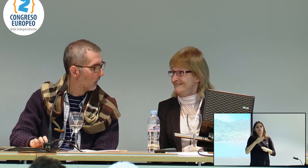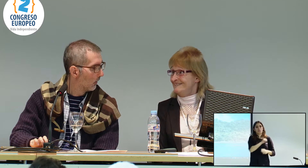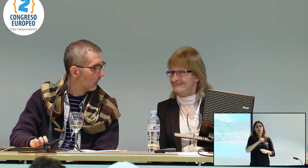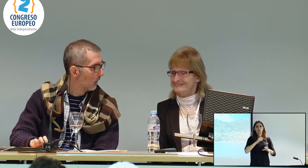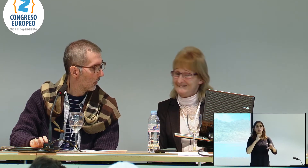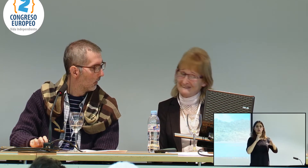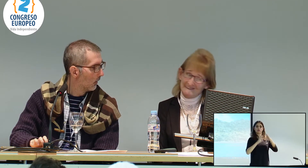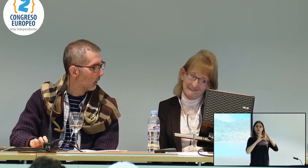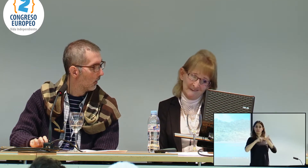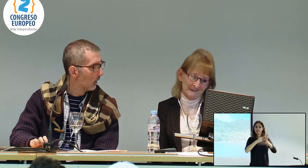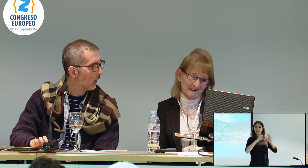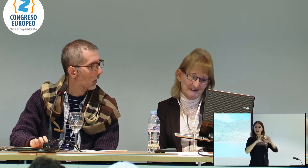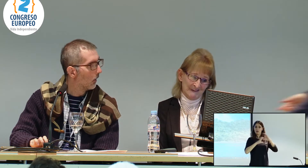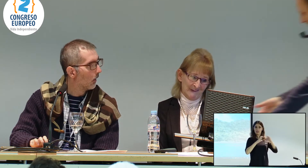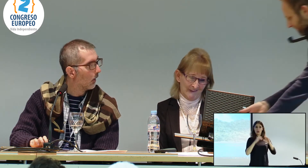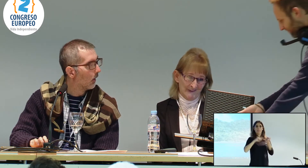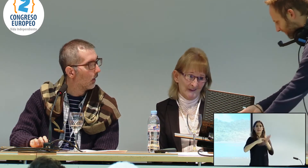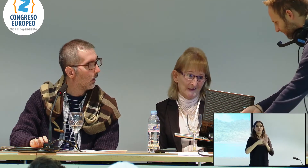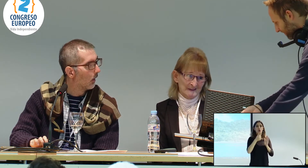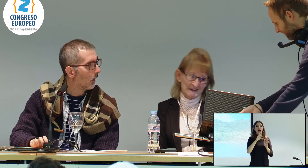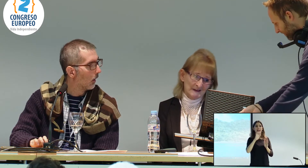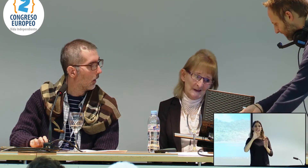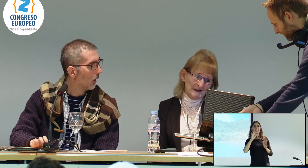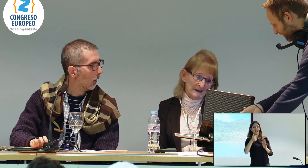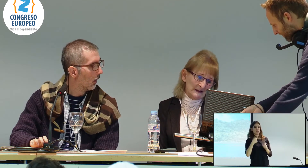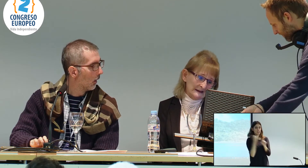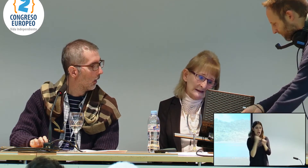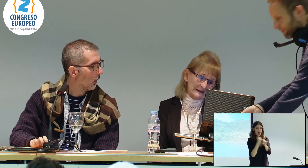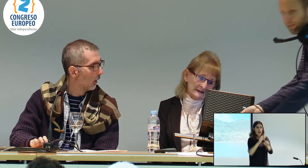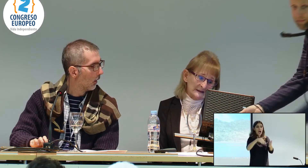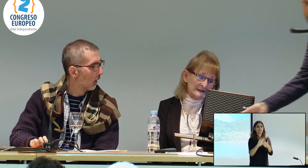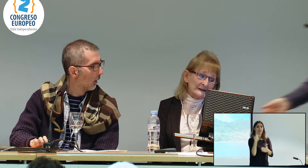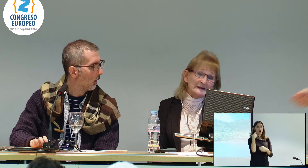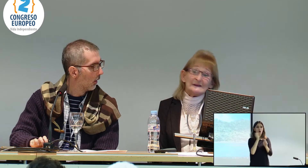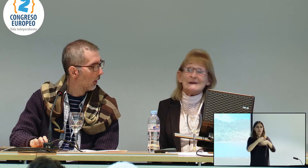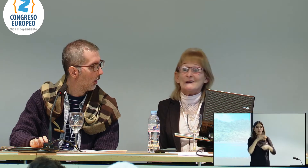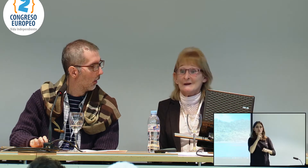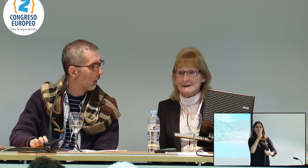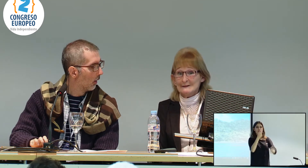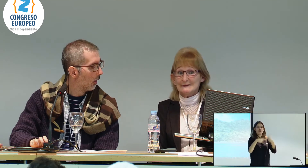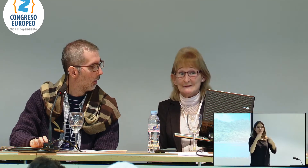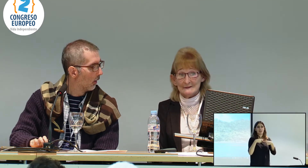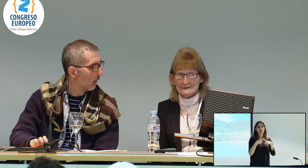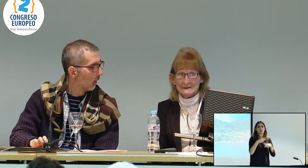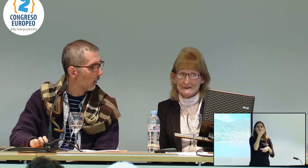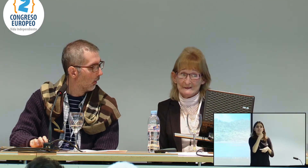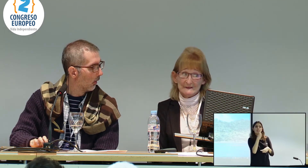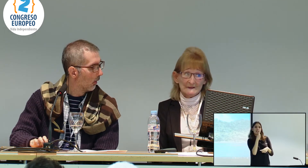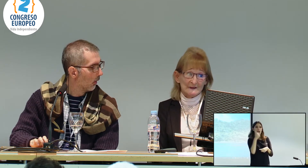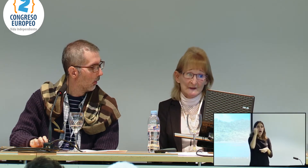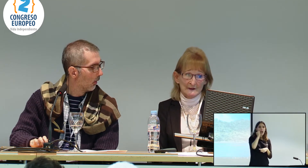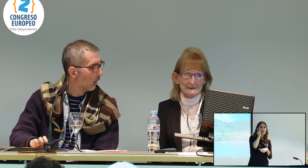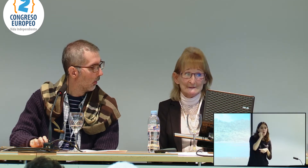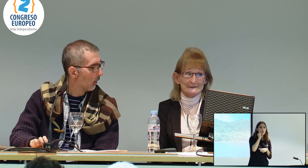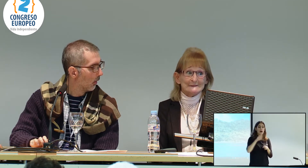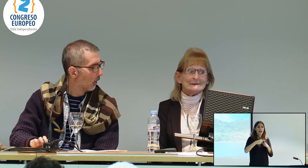ocular, el método Arrieta. Trabajé hasta jubilarme vendiendo desde productos de belleza y detergentes hasta loterías